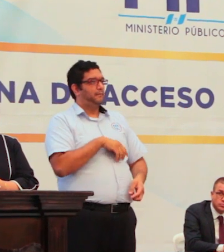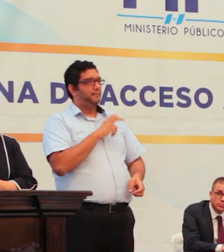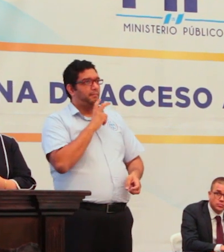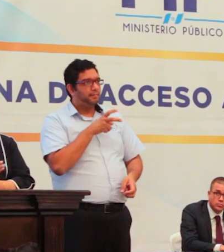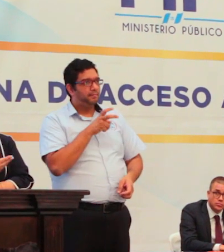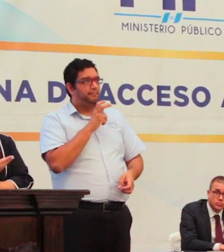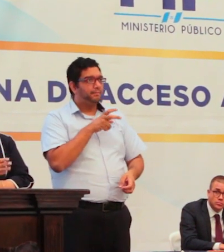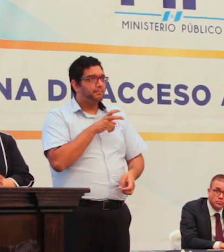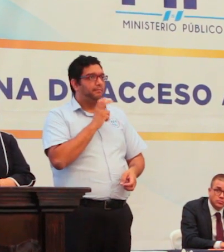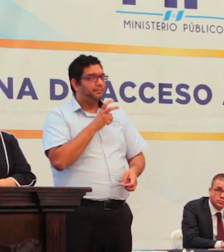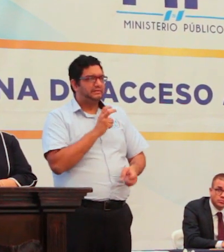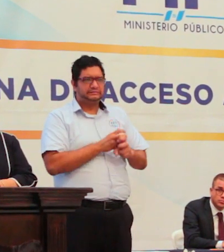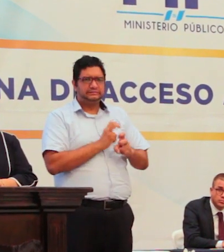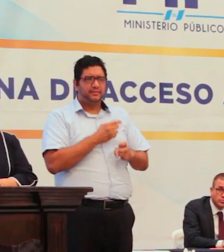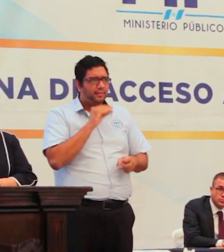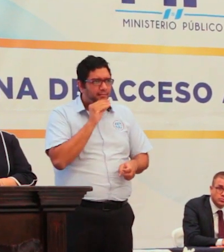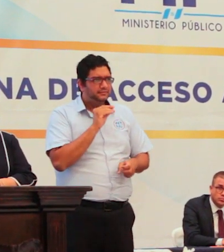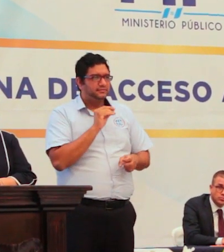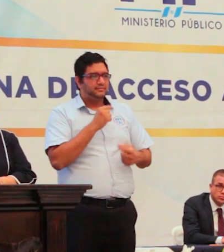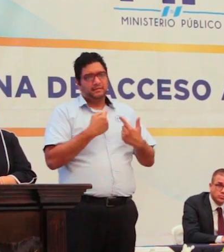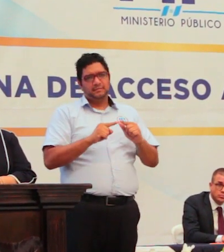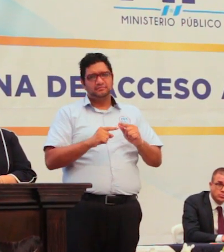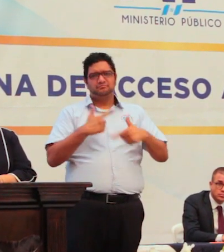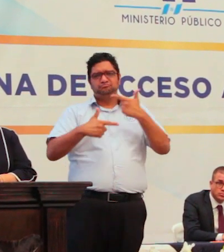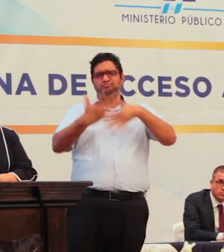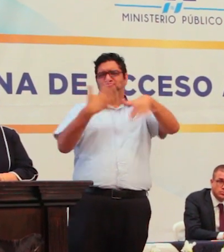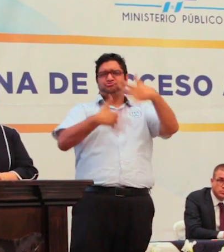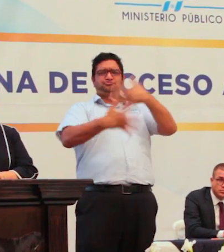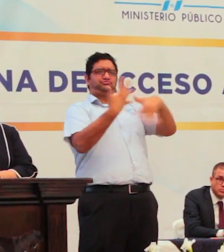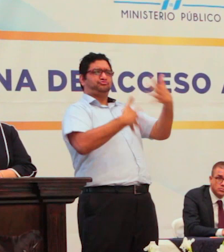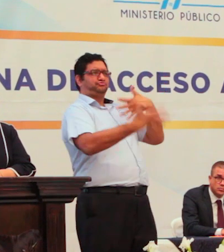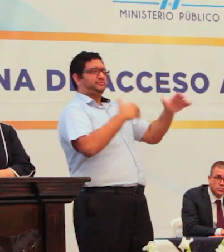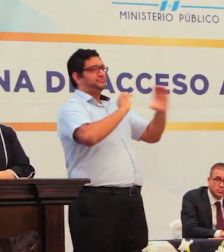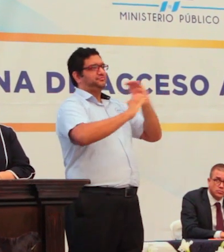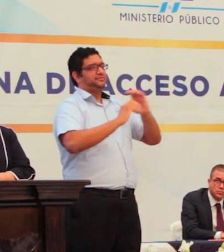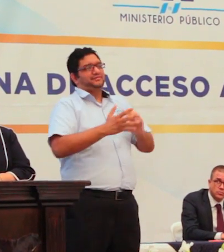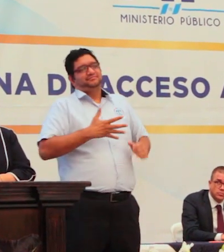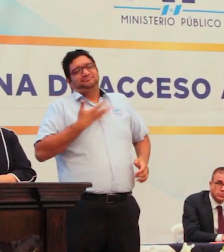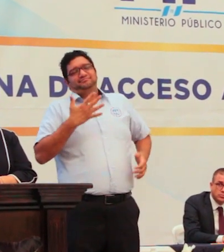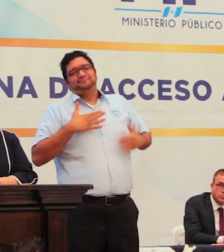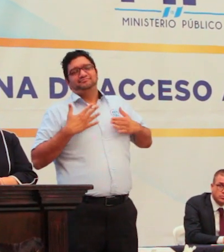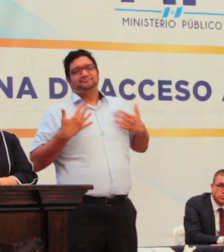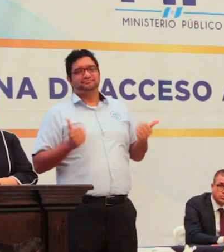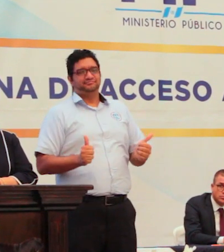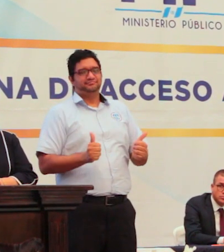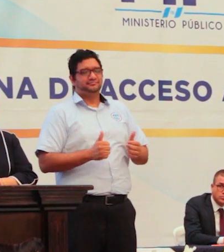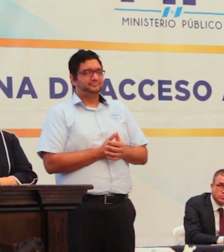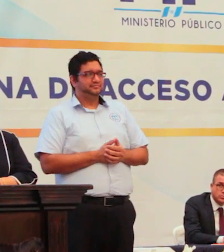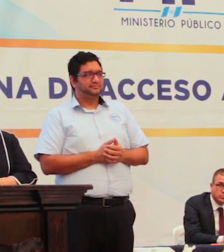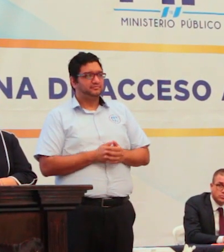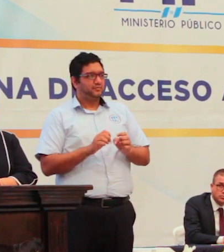terminología, porque hay la posibilidad de que a través de la lengua de señas se comunique. Es decir, todas las personas tenemos la posibilidad